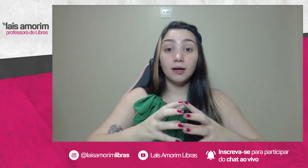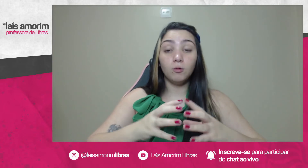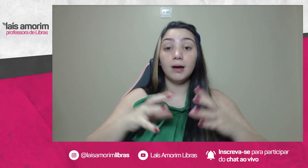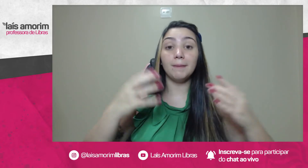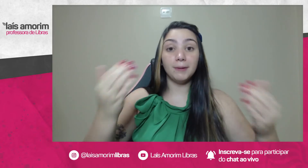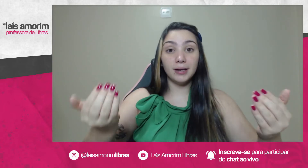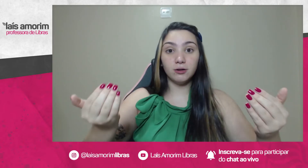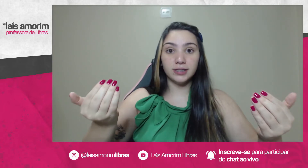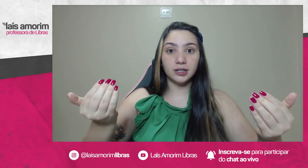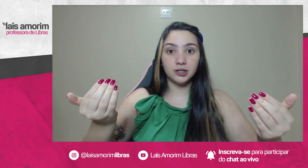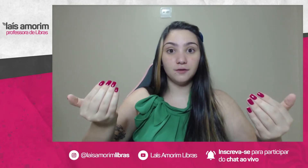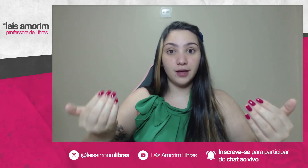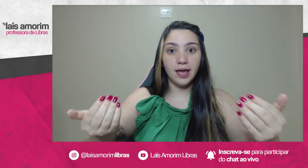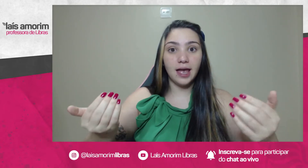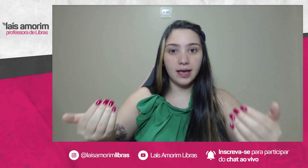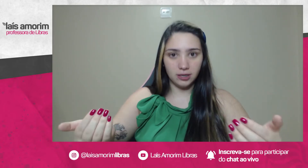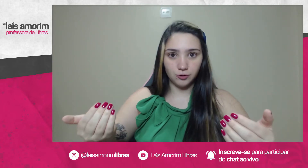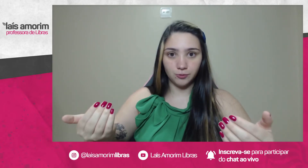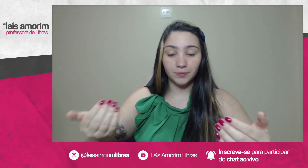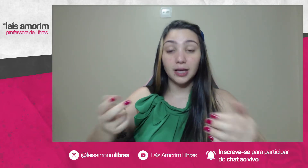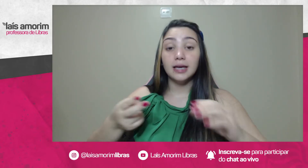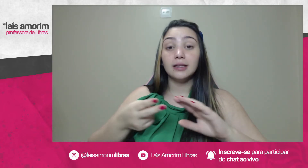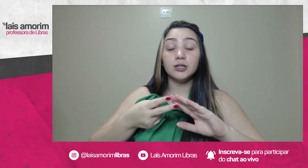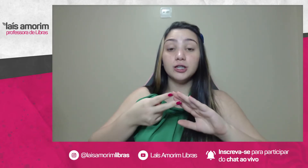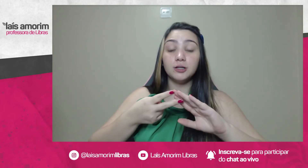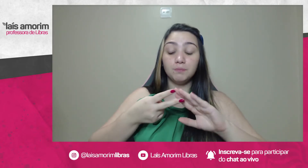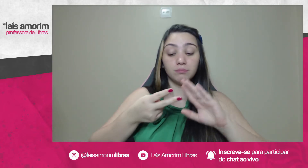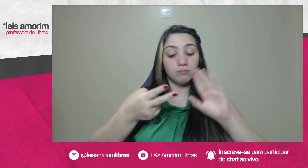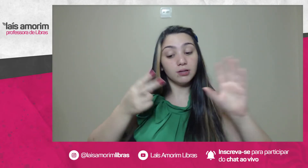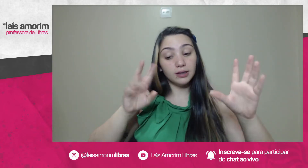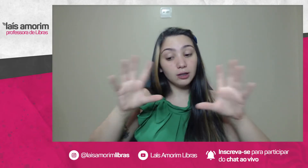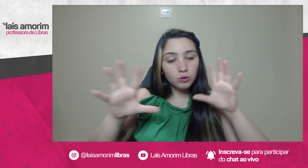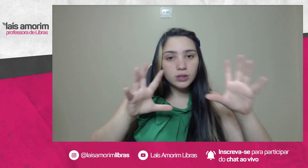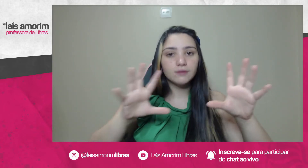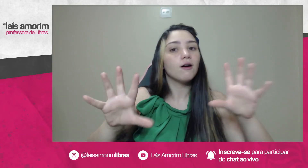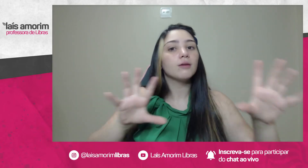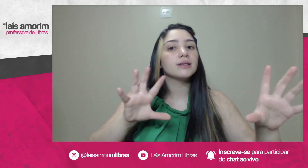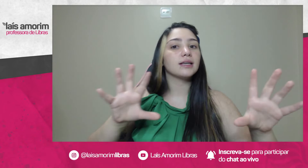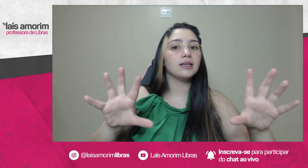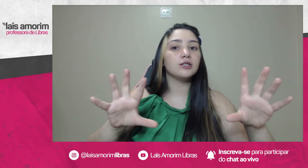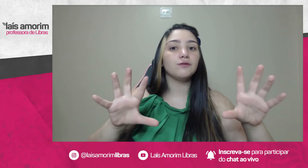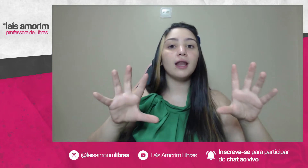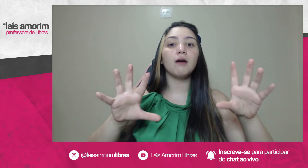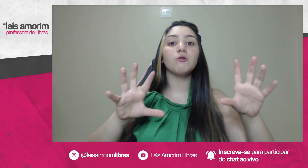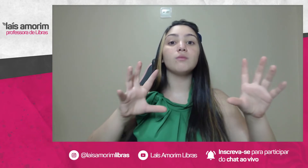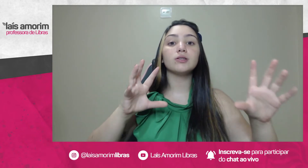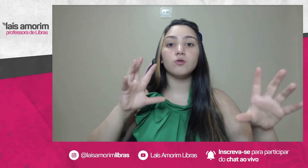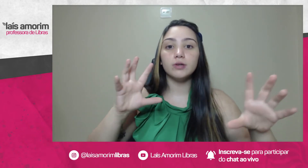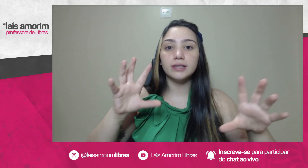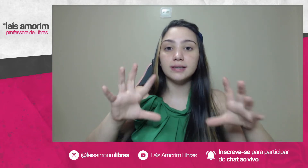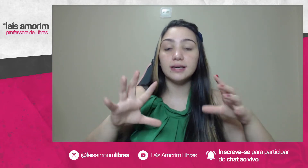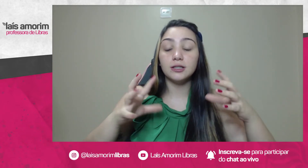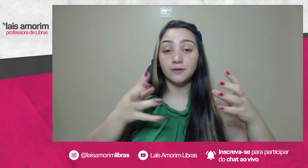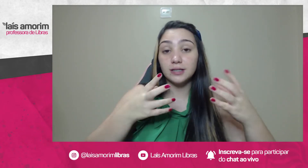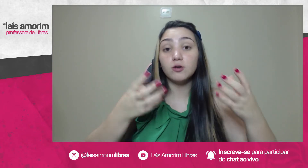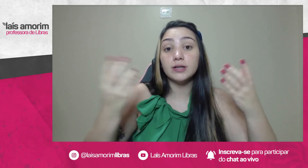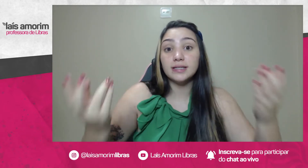a primeira coisa que a gente vê é isso. Então, a gente tem duas formas aqui de falar algumas coisas, de fazer coisas em